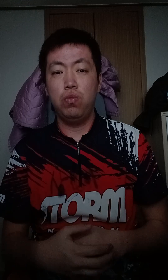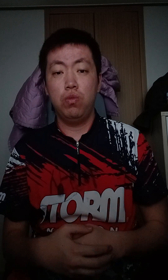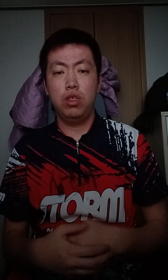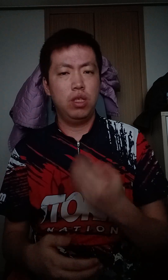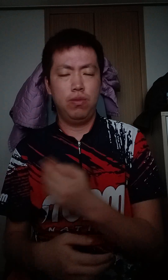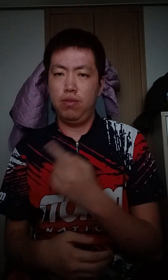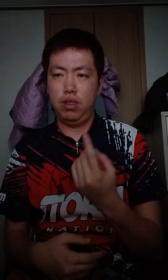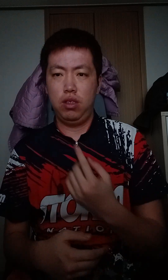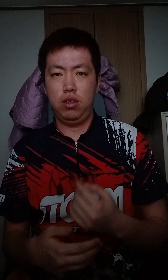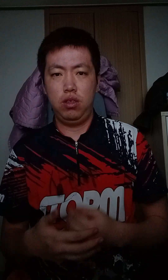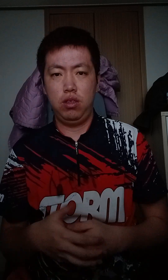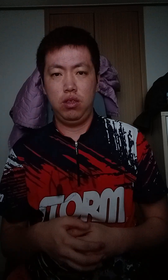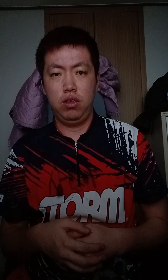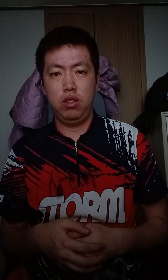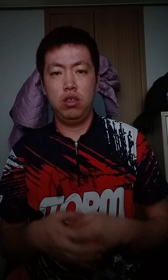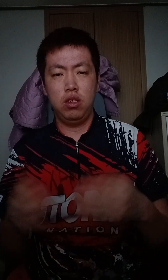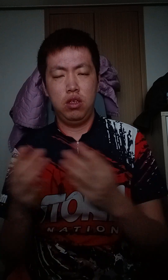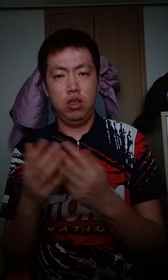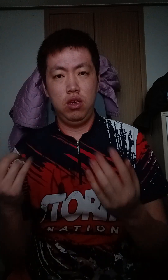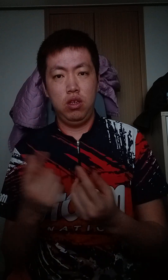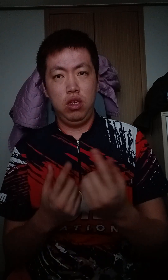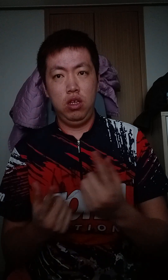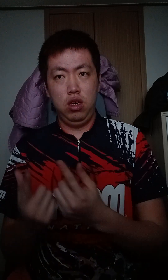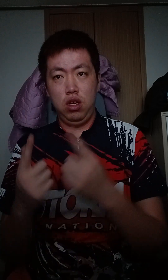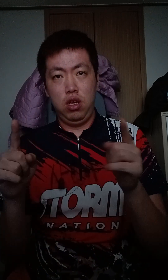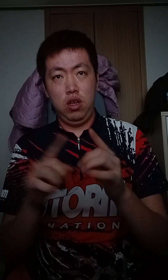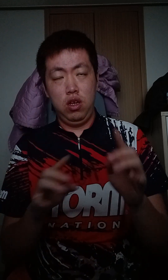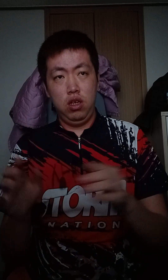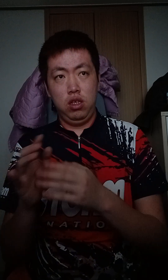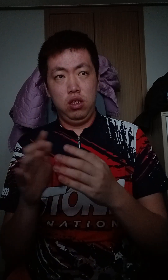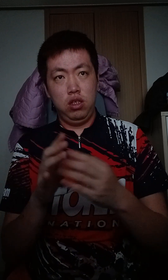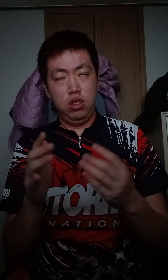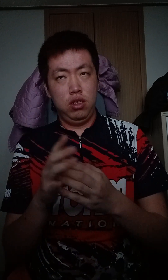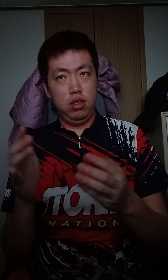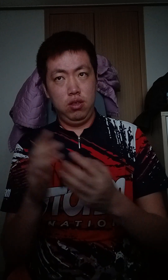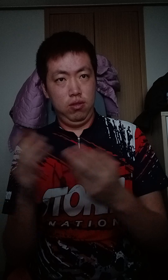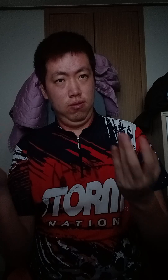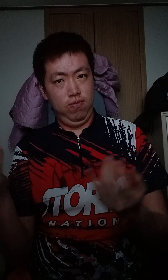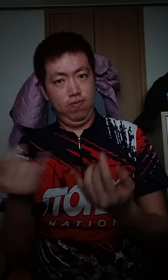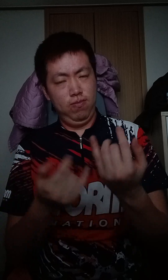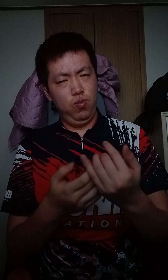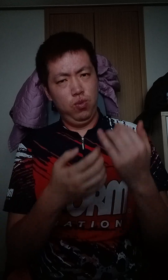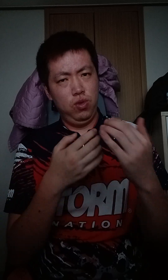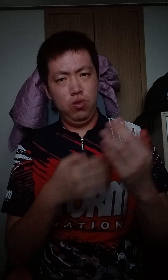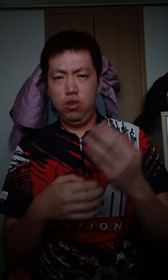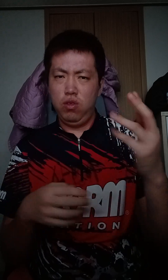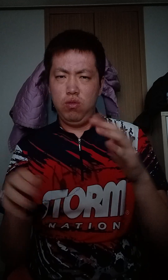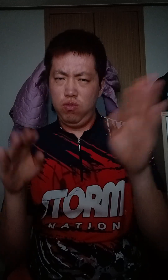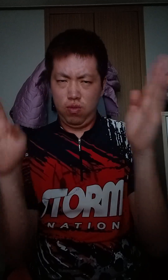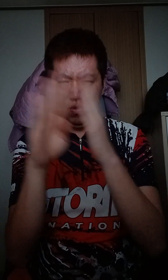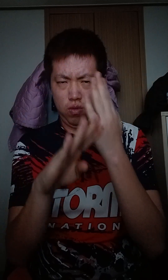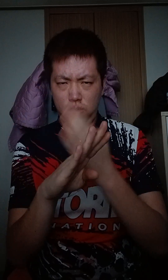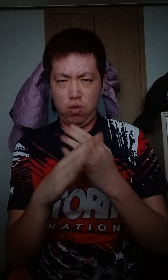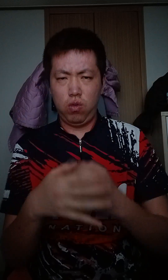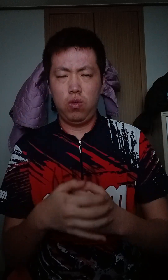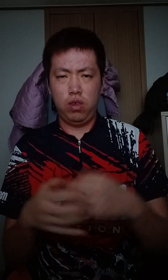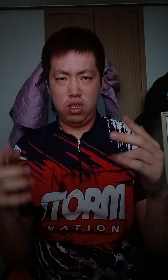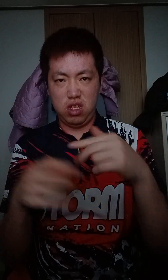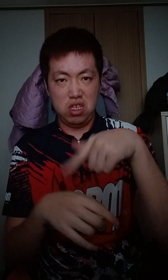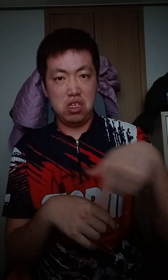아닙니다. 가족 단위 이용객들과 함께 쓰다 보니 정작 장애인들이 급할 때는 문이 잠겨 있어서 기다려야 하는 경우가